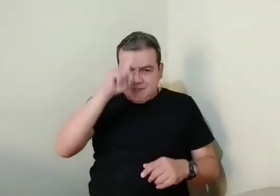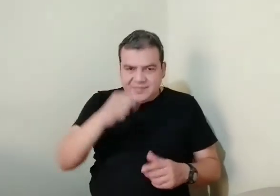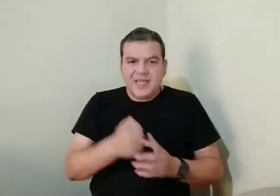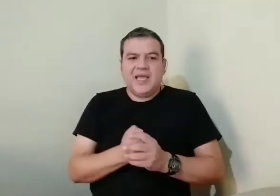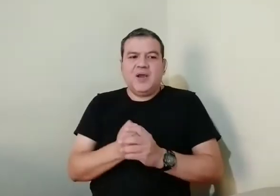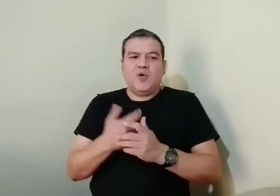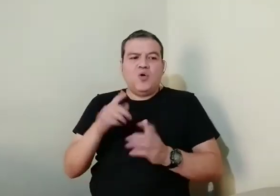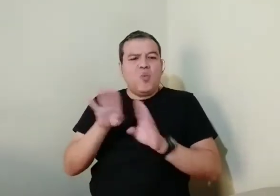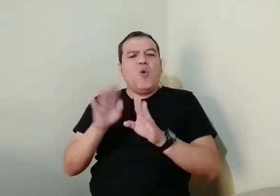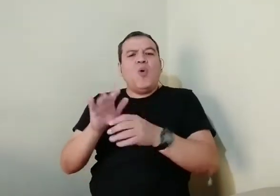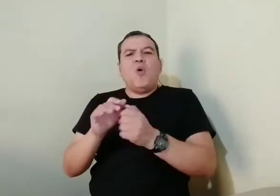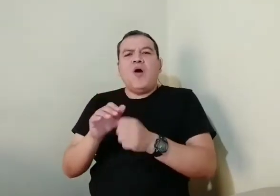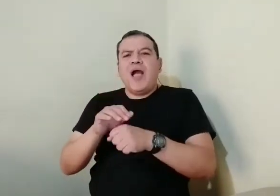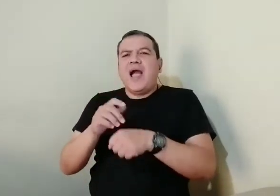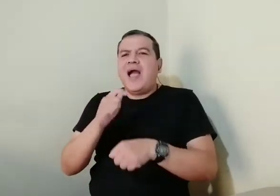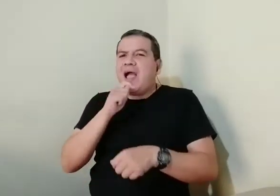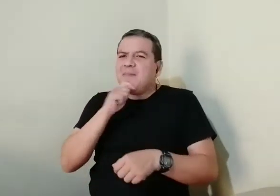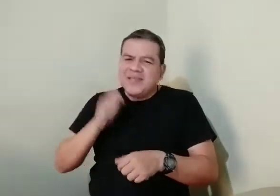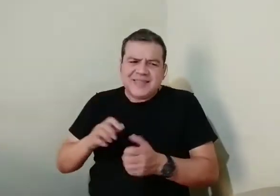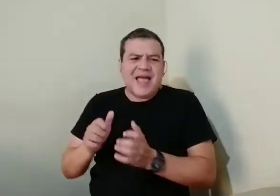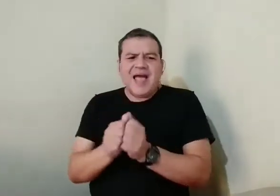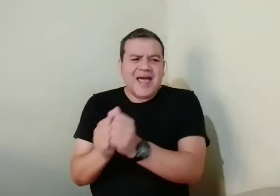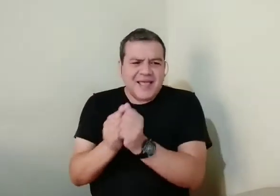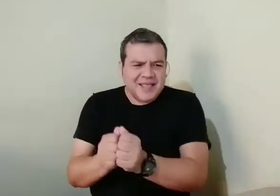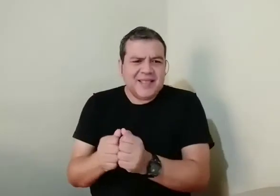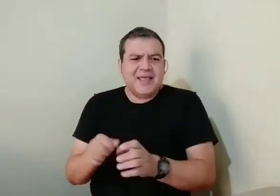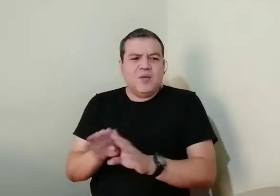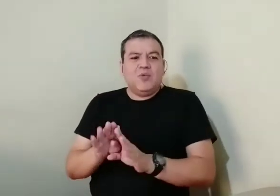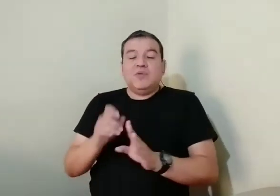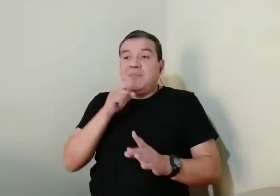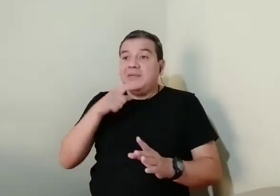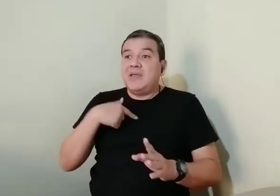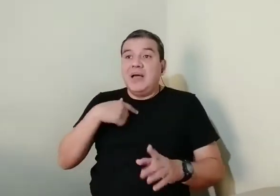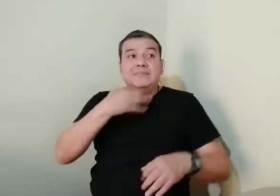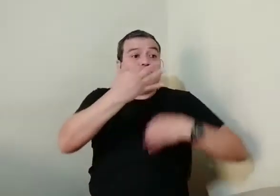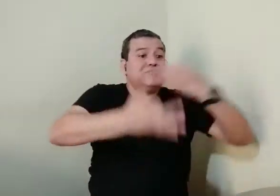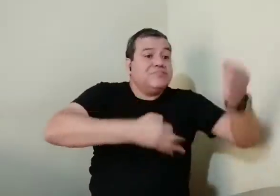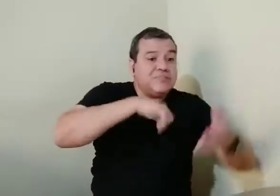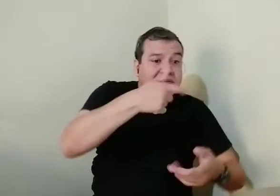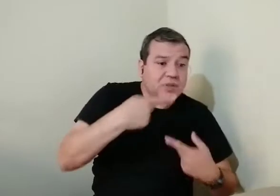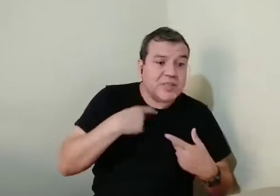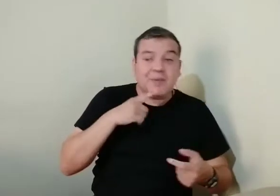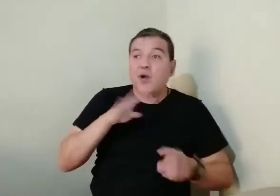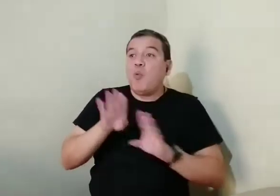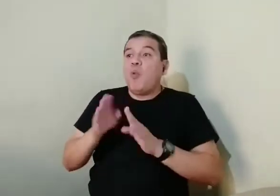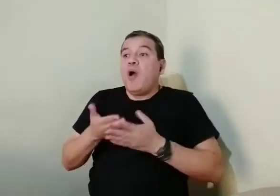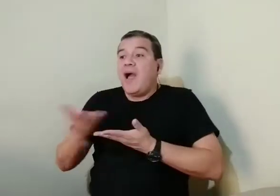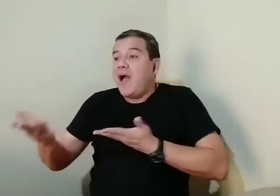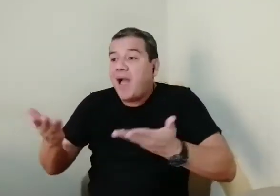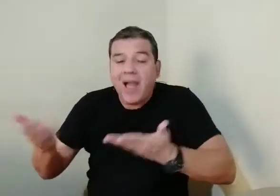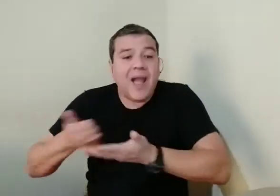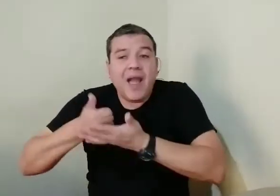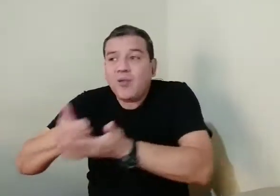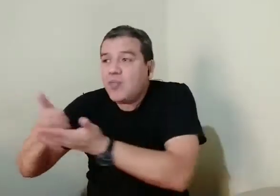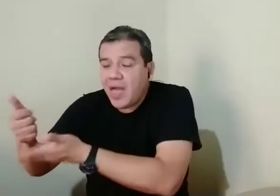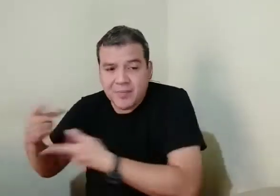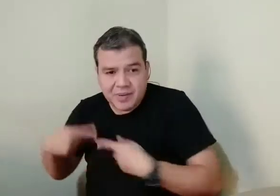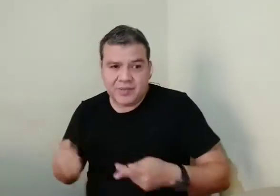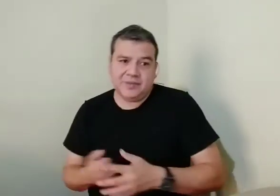la familia el amor y las promesas de Dios, en donde los niños aprenden de Jesús